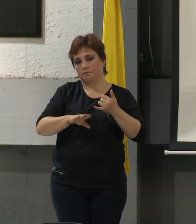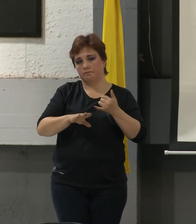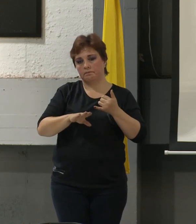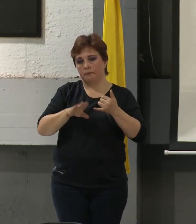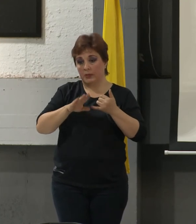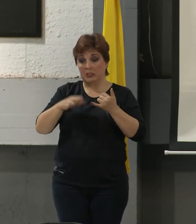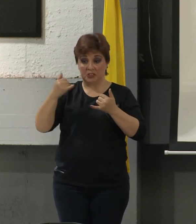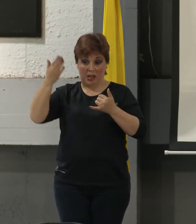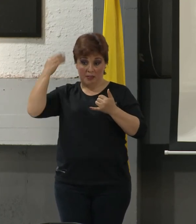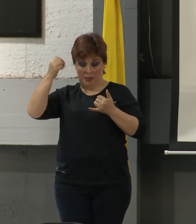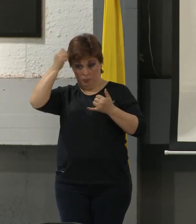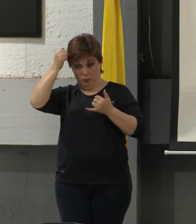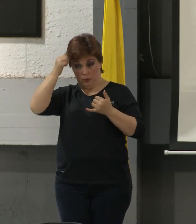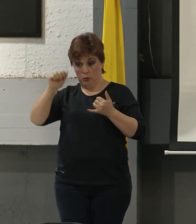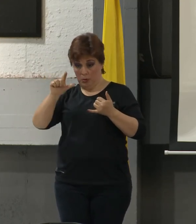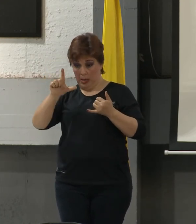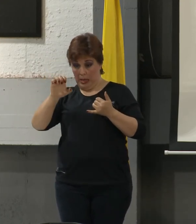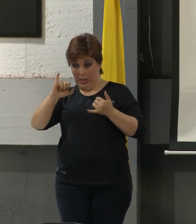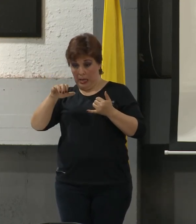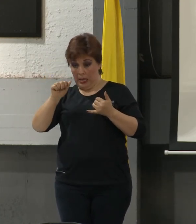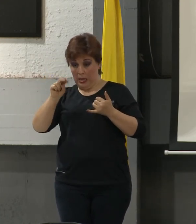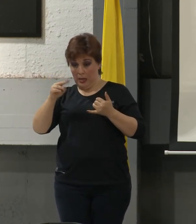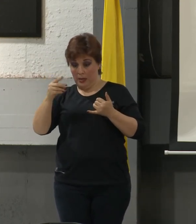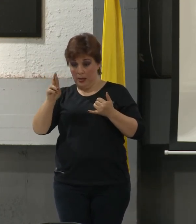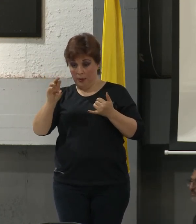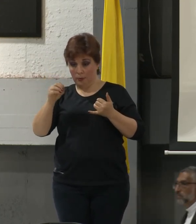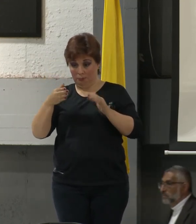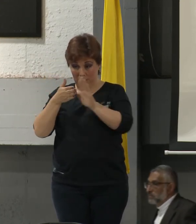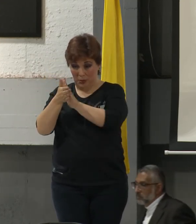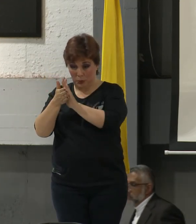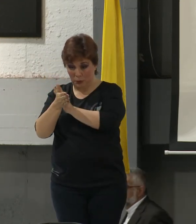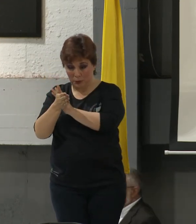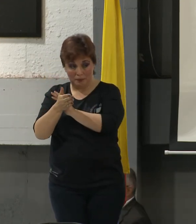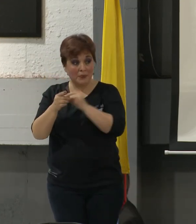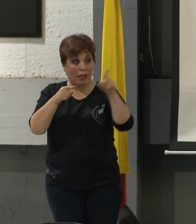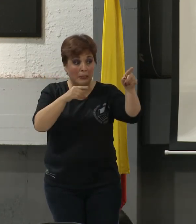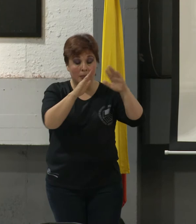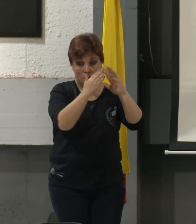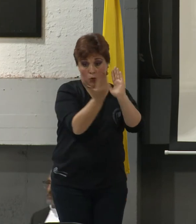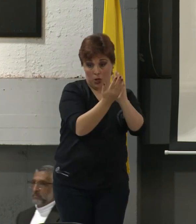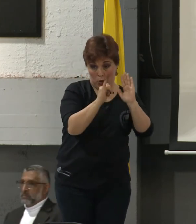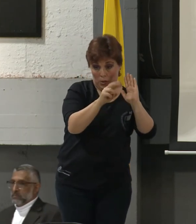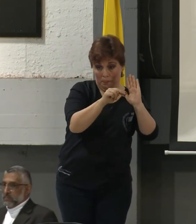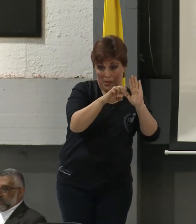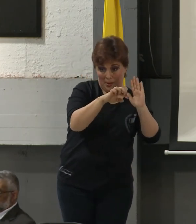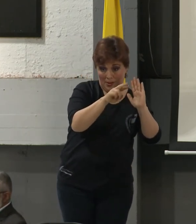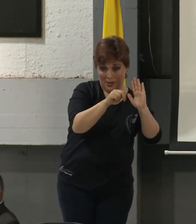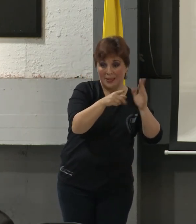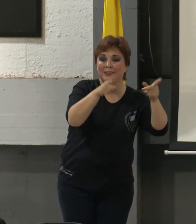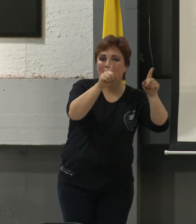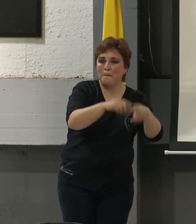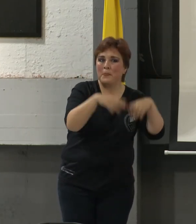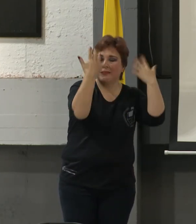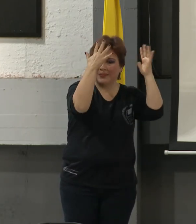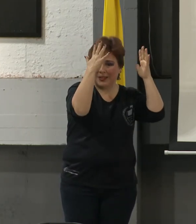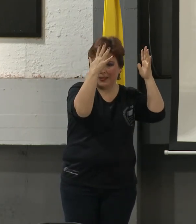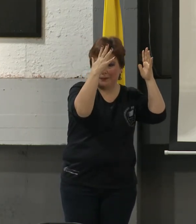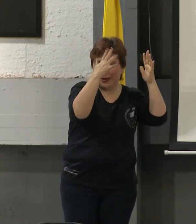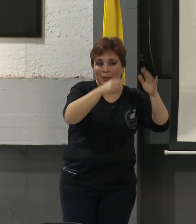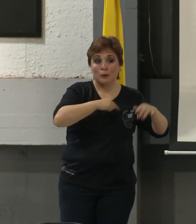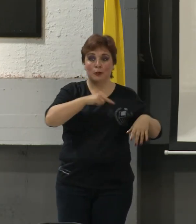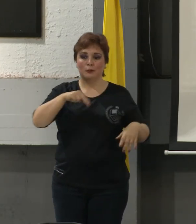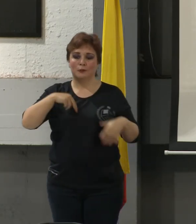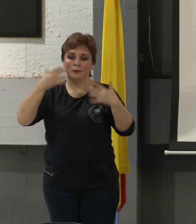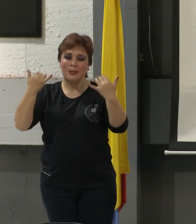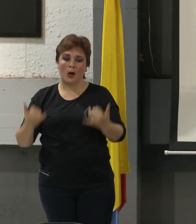educación especial de la pn también celebra 50 años y no podemos dejar pasar la ocasión para dar nuestra más sincera felicitación